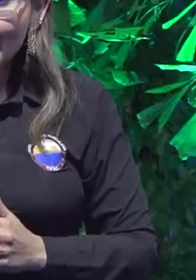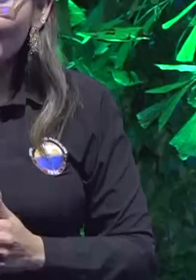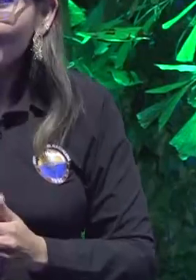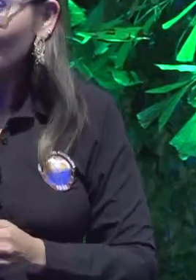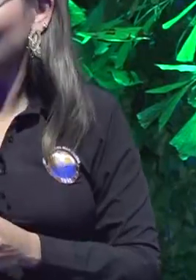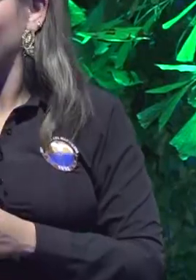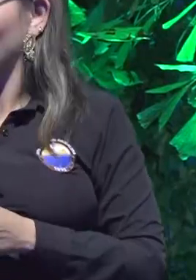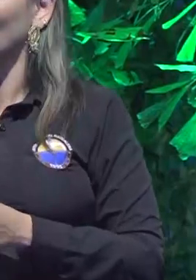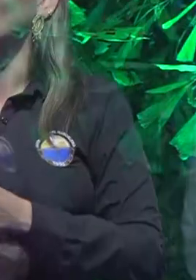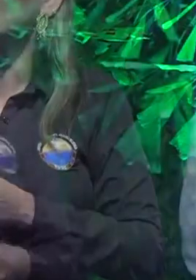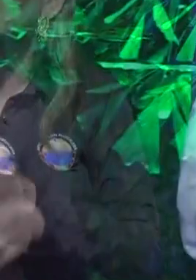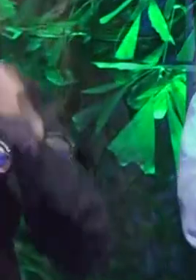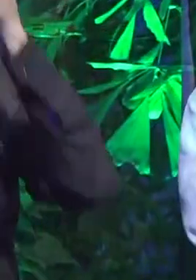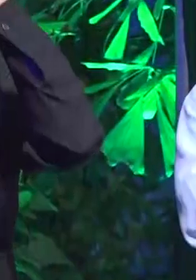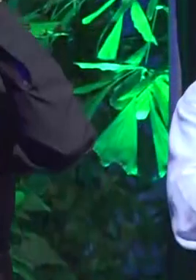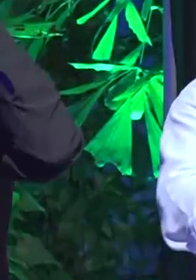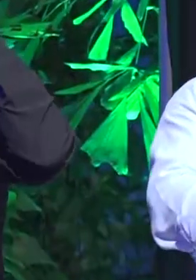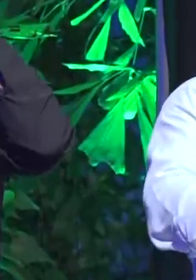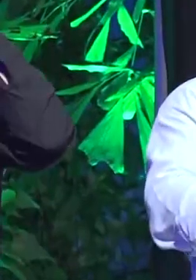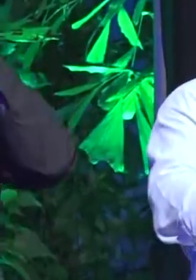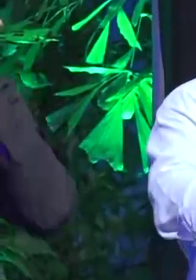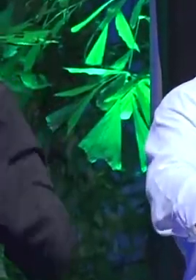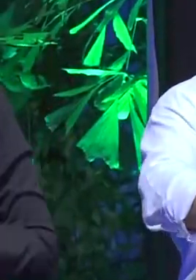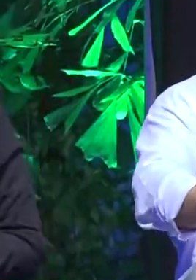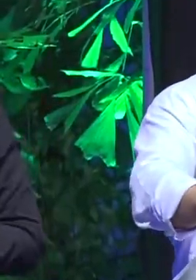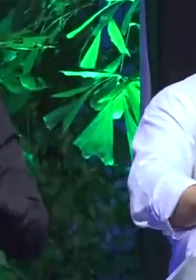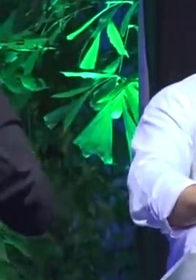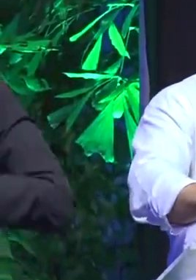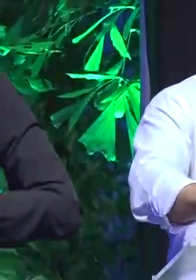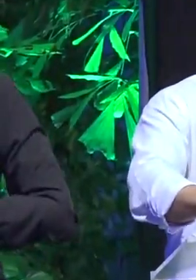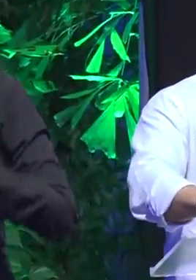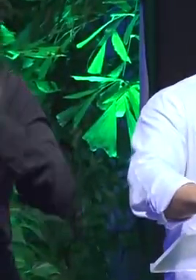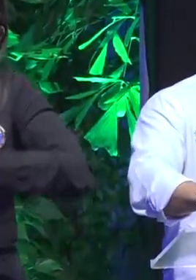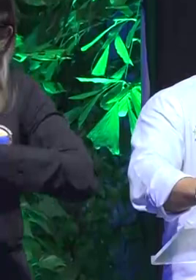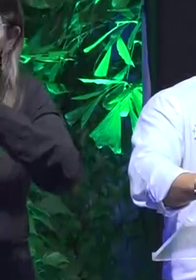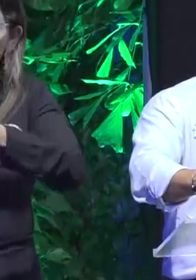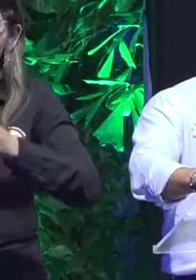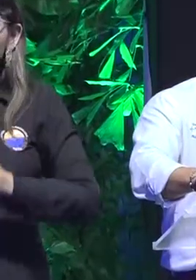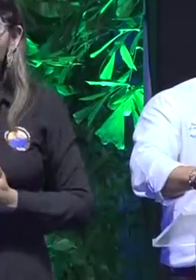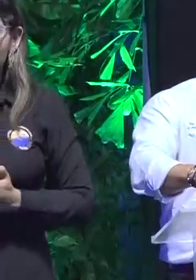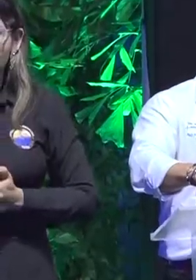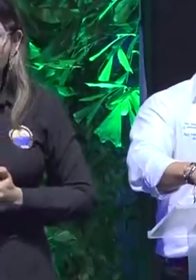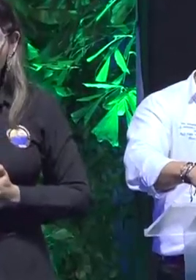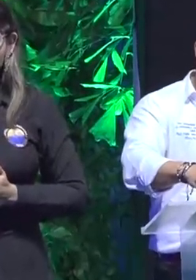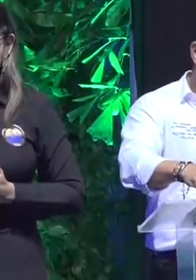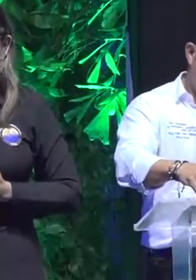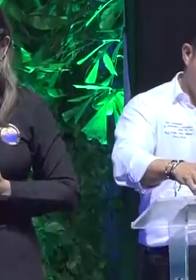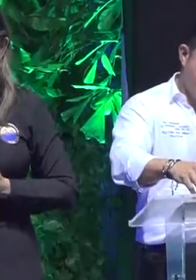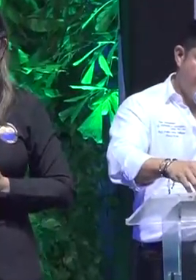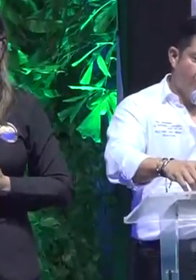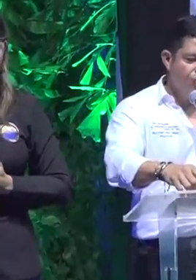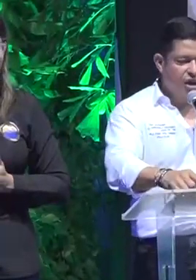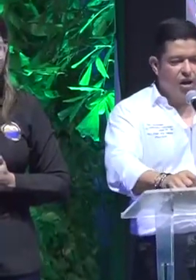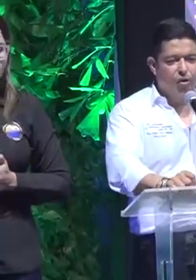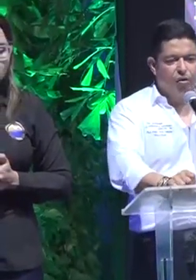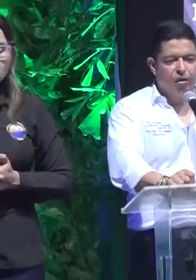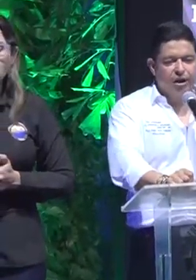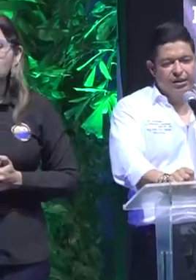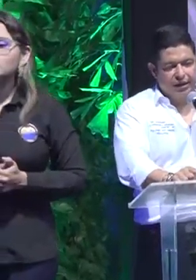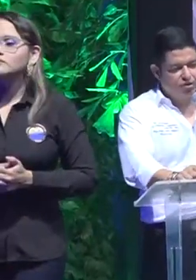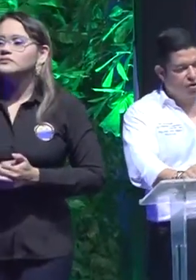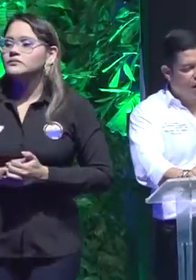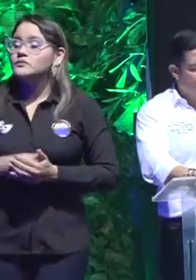del 2021. E iniciamos un proceso con el